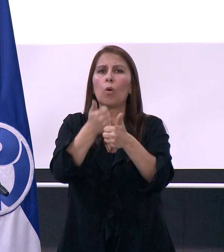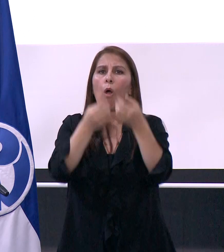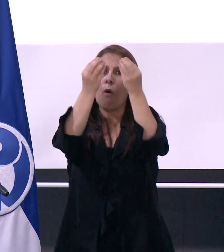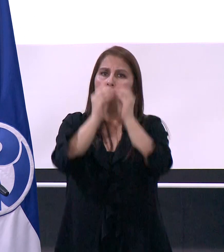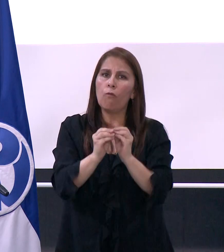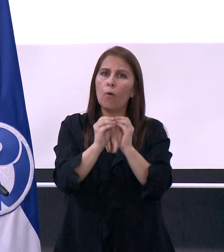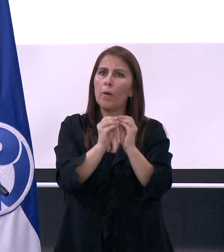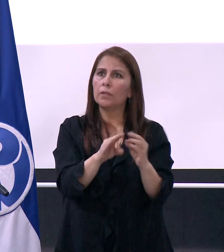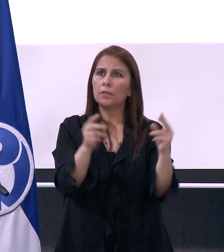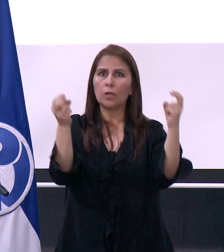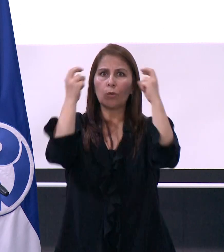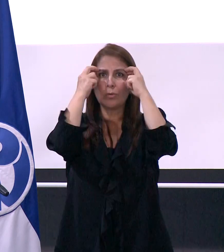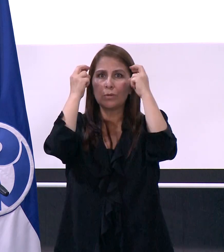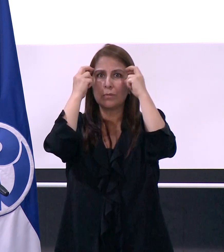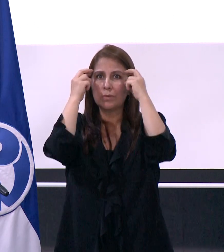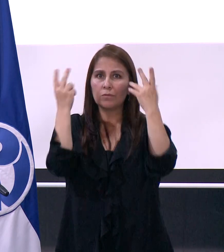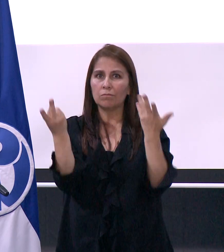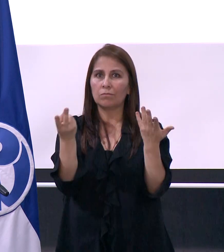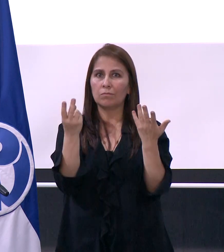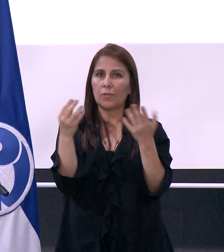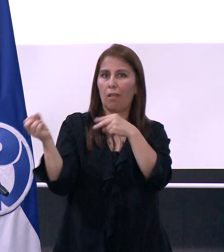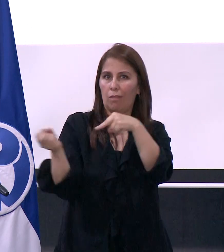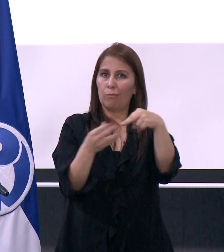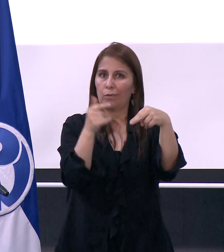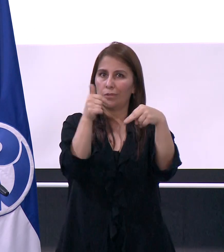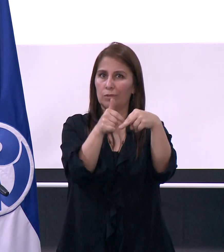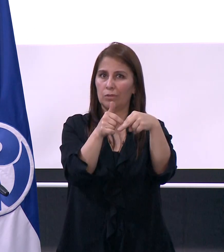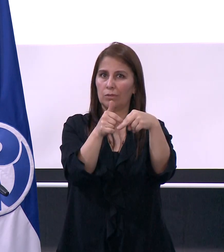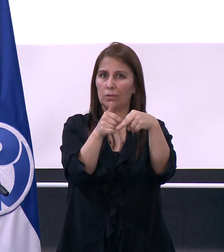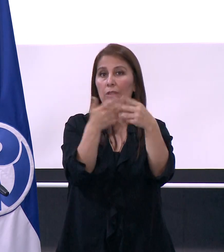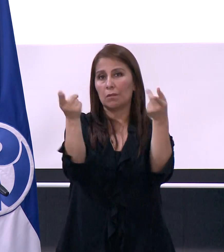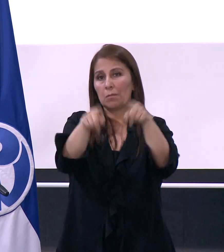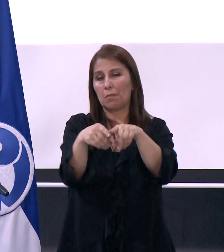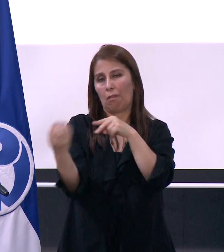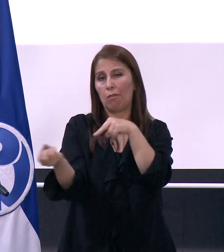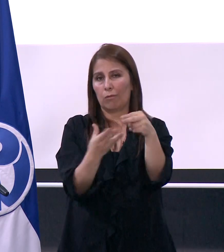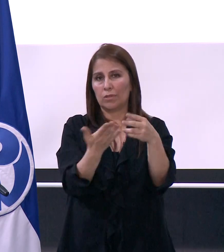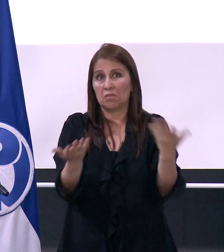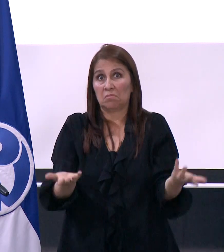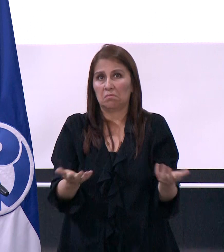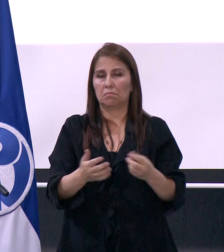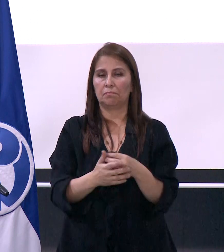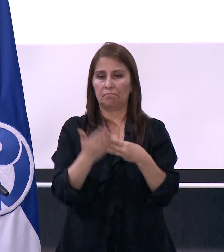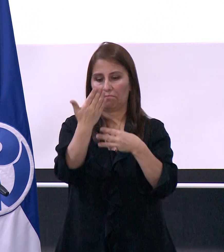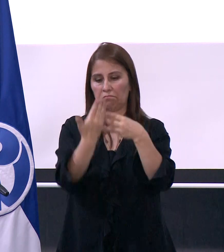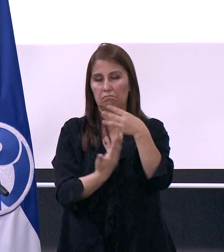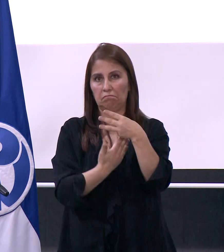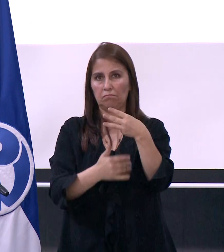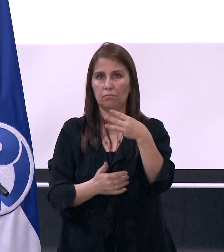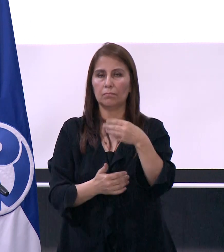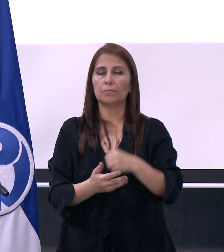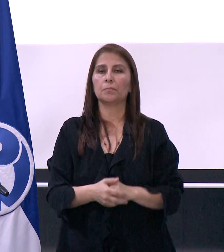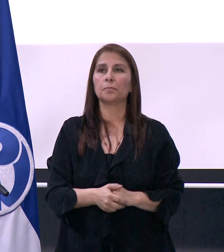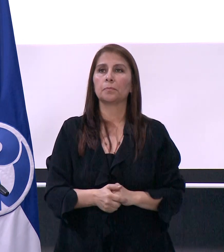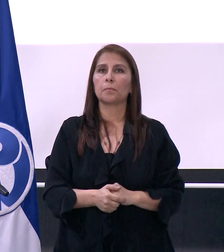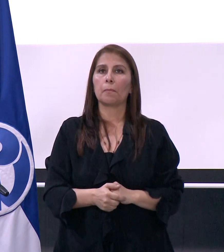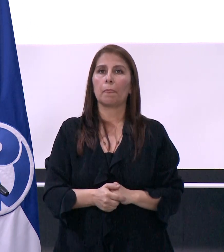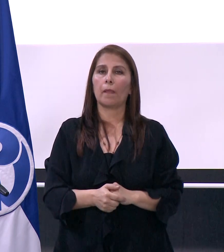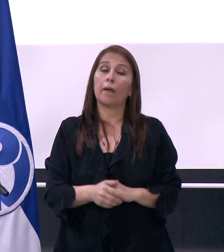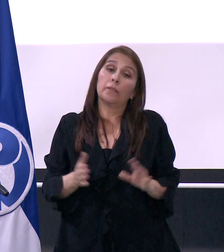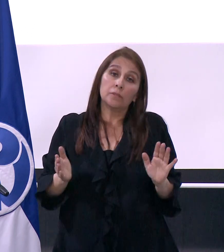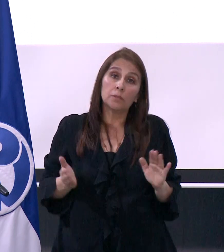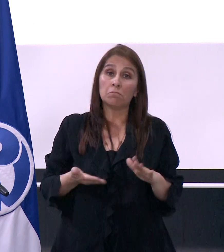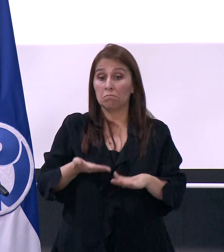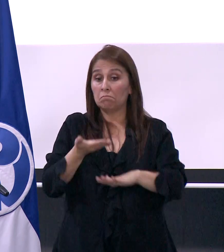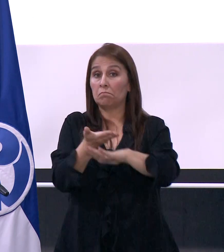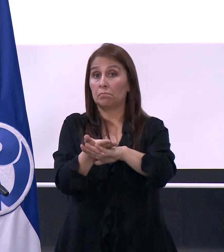ser del conocimiento de la educación y de la educación planteamos entonces que hoy